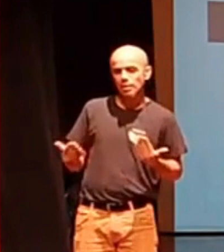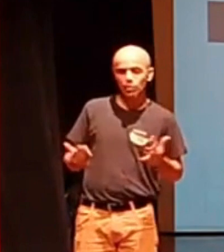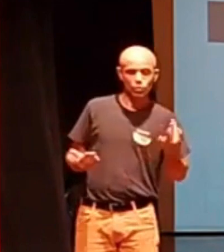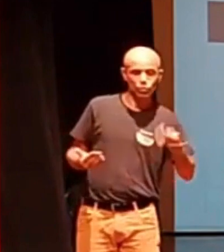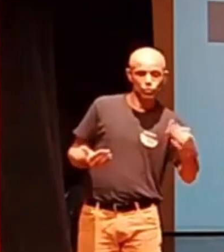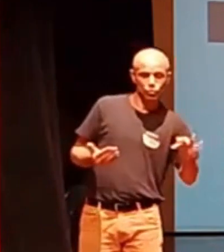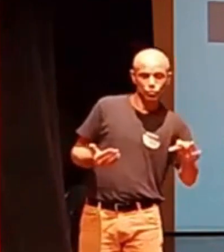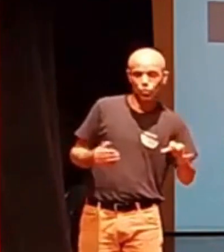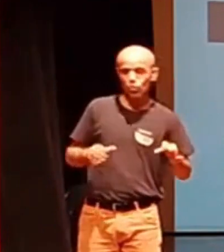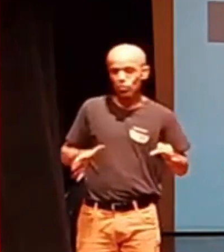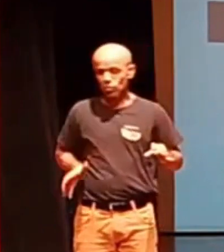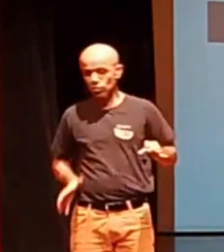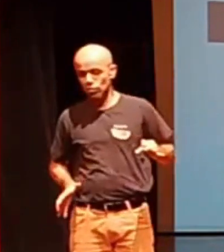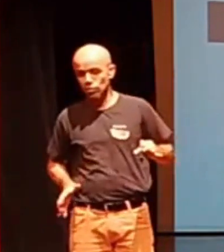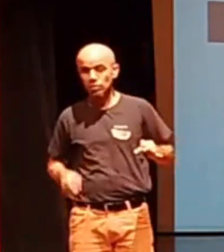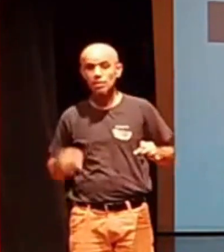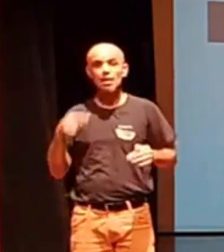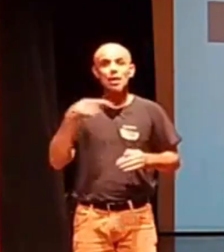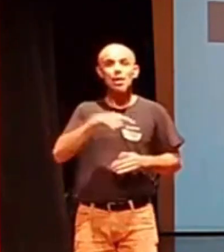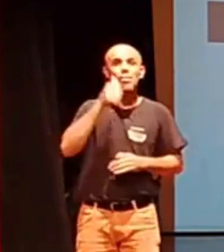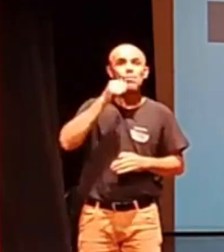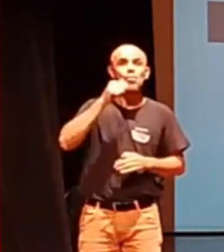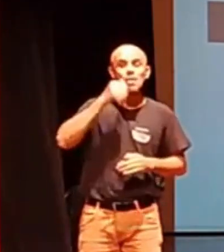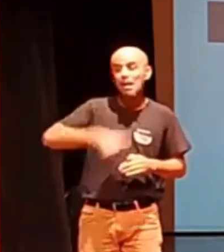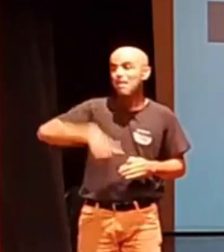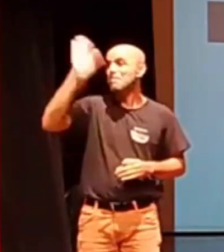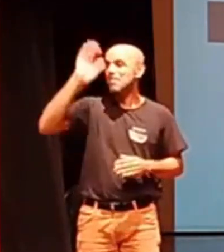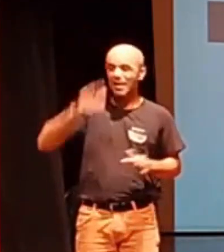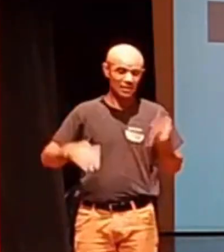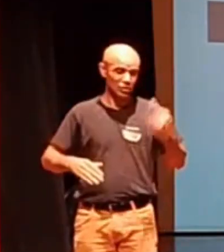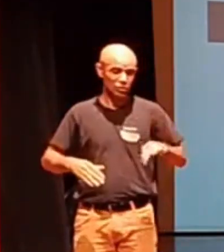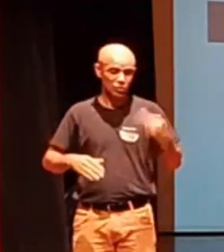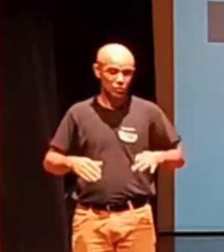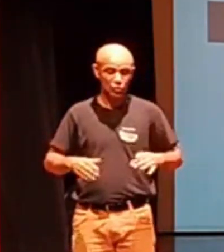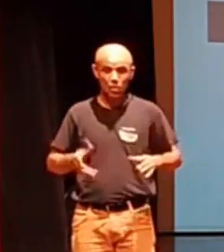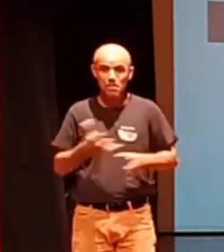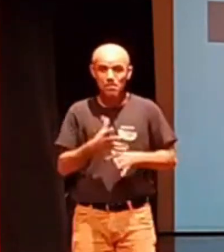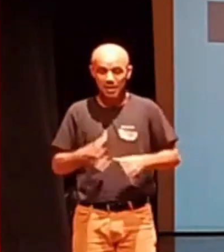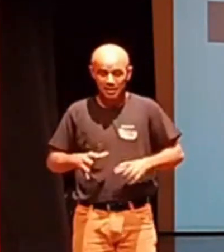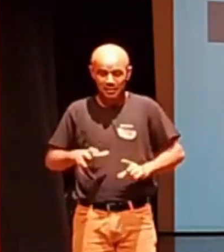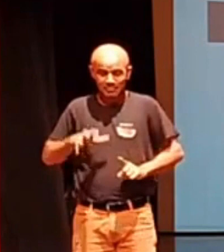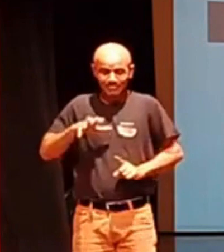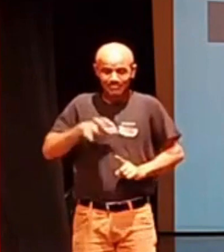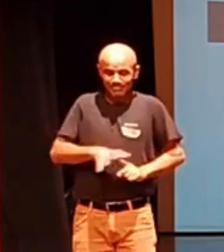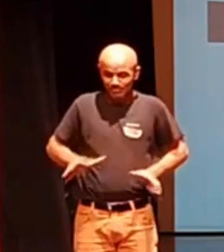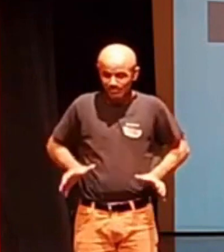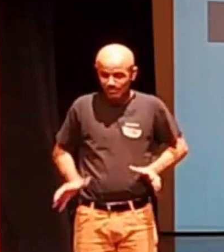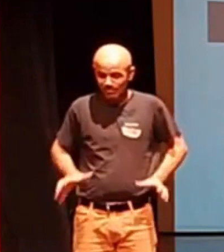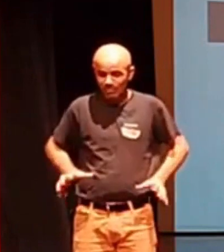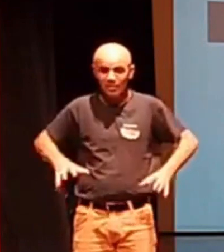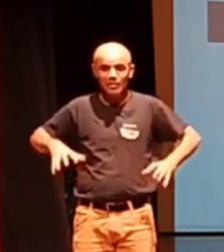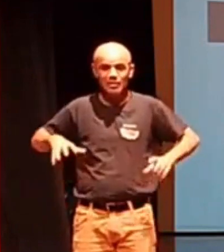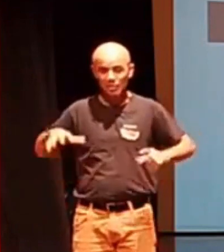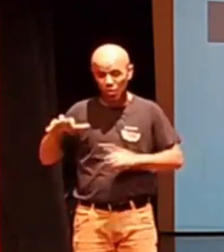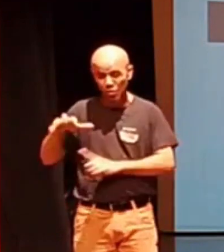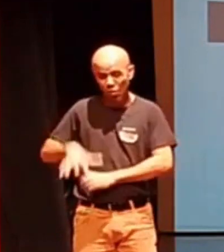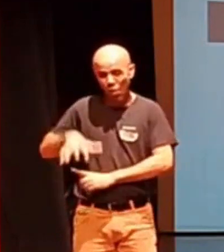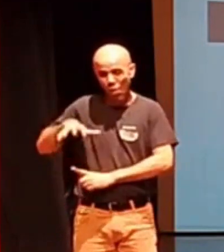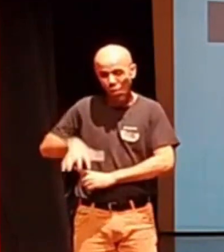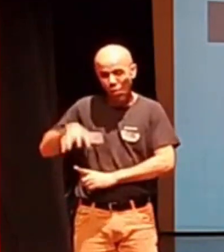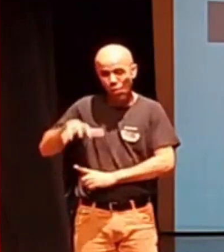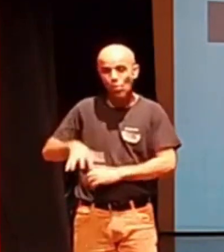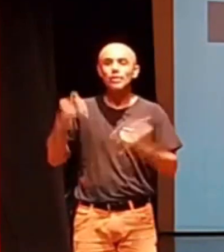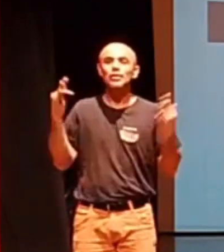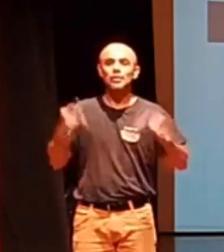pélvico. Quanto mais dor essa mulher tem, mais tensão ela pode ter nessa região. Então, se a gente pensar numa prevenção de disfunções,